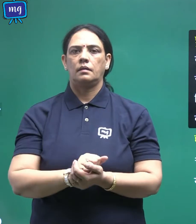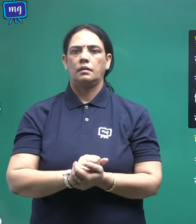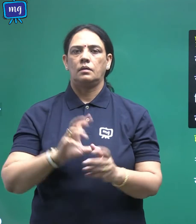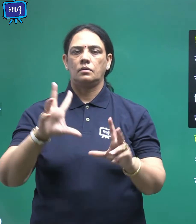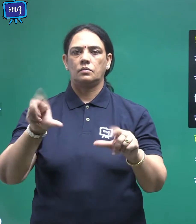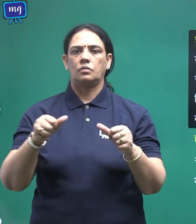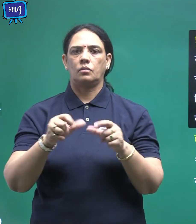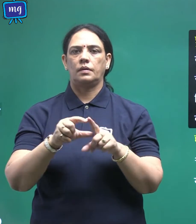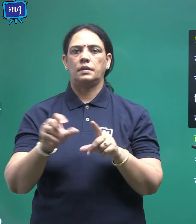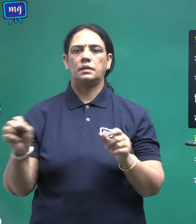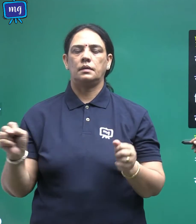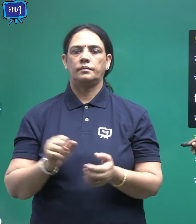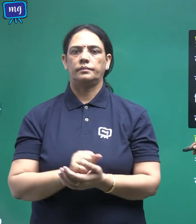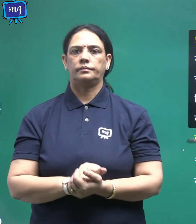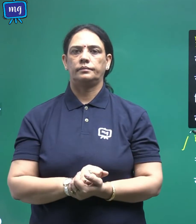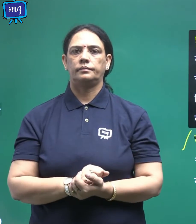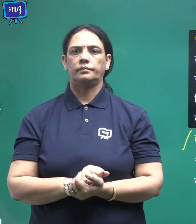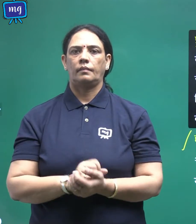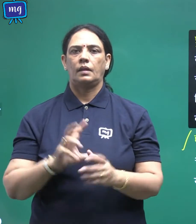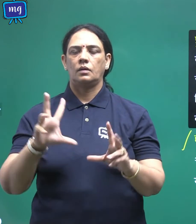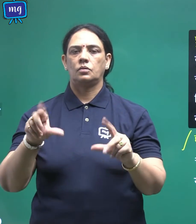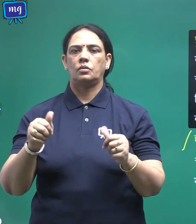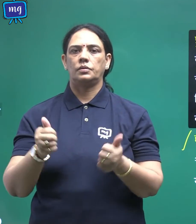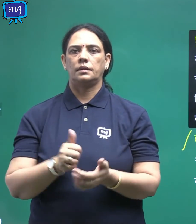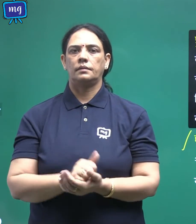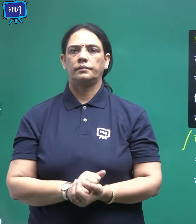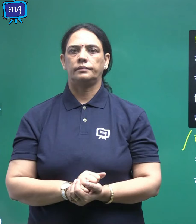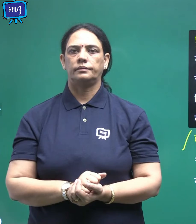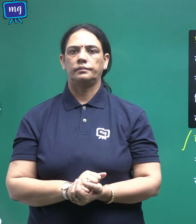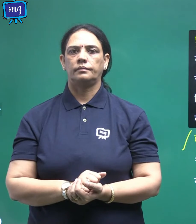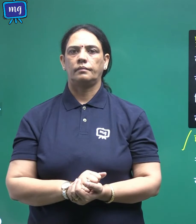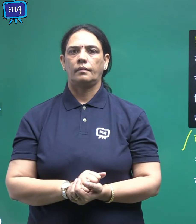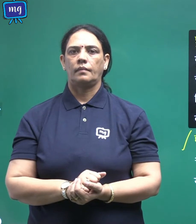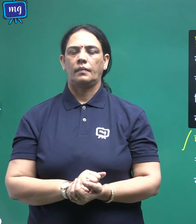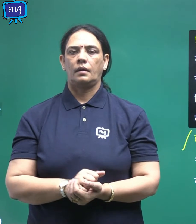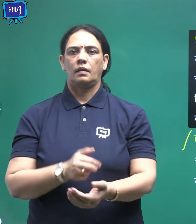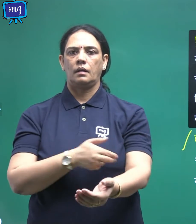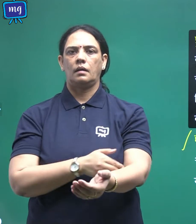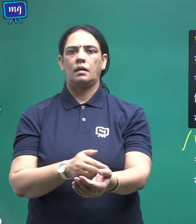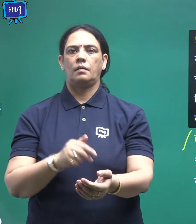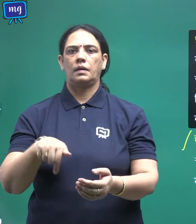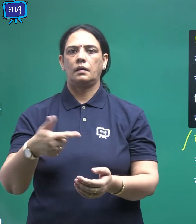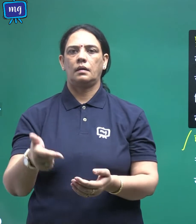ज्ञात कीजिए। हल घनाभ का